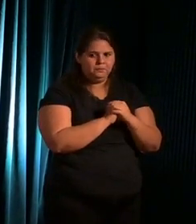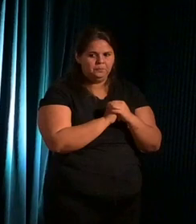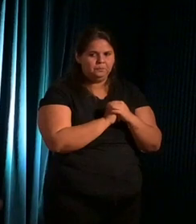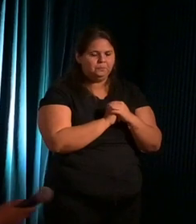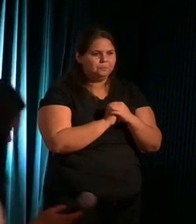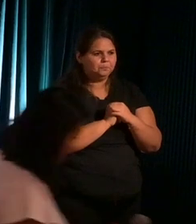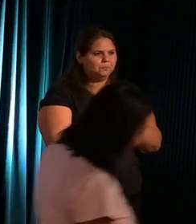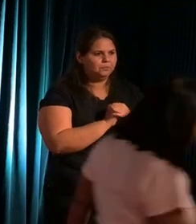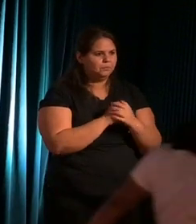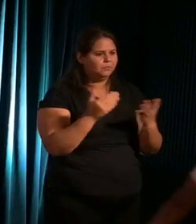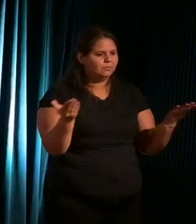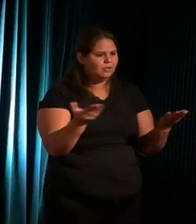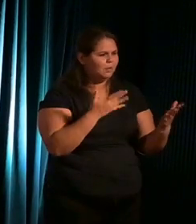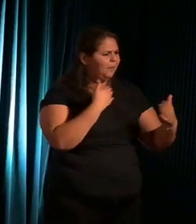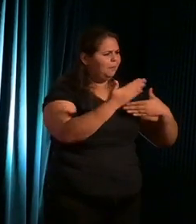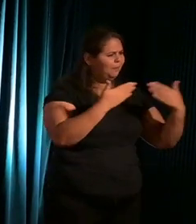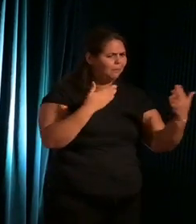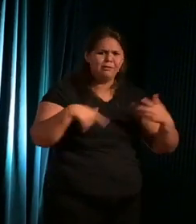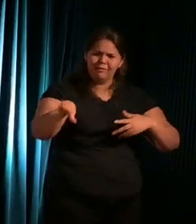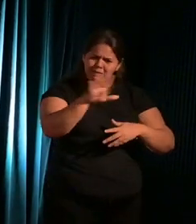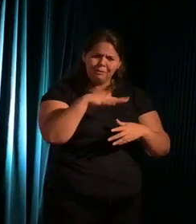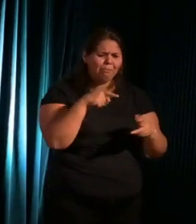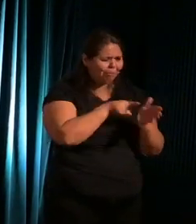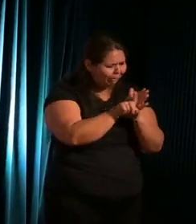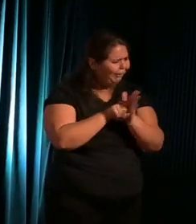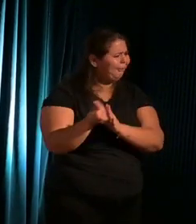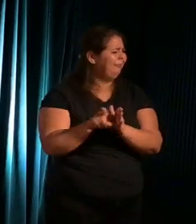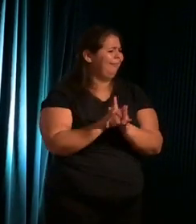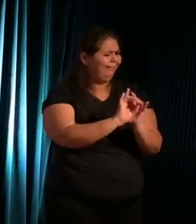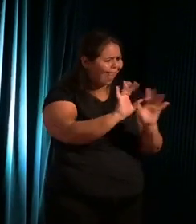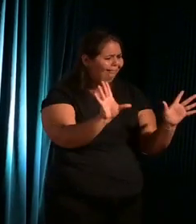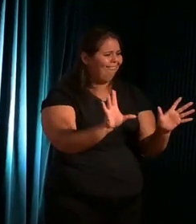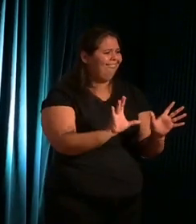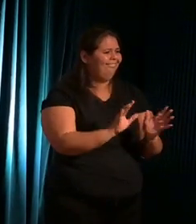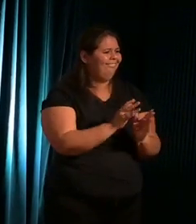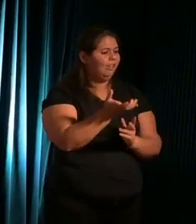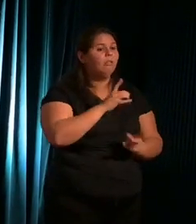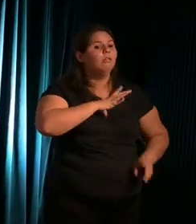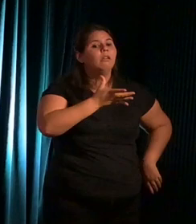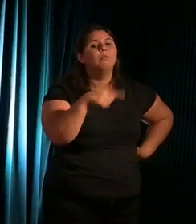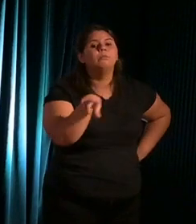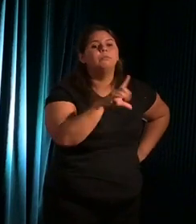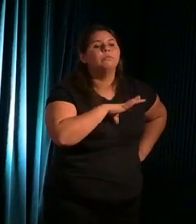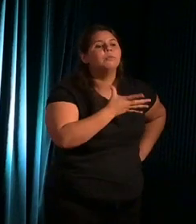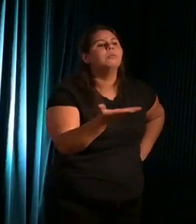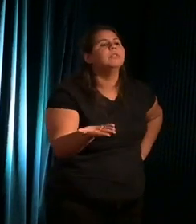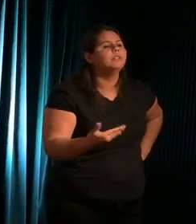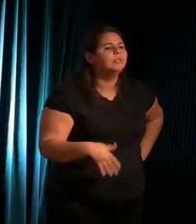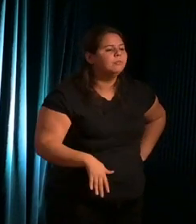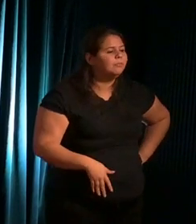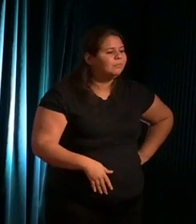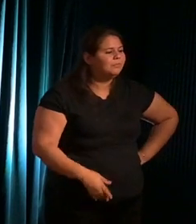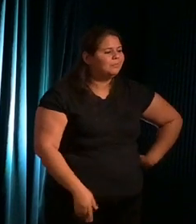nós agora, nesse momento, façam perguntas. Quero ver o próximo corajoso.